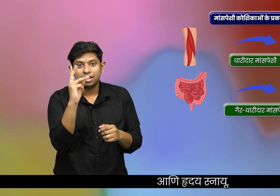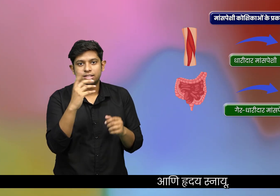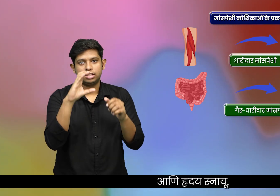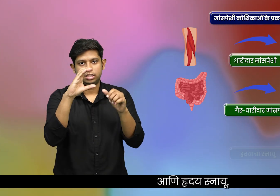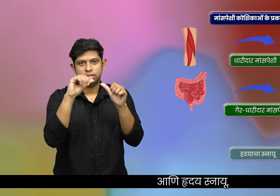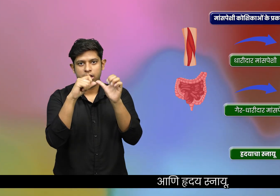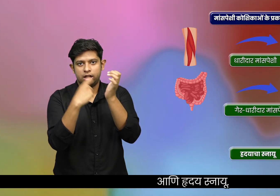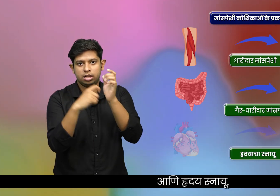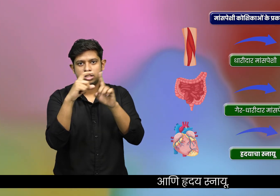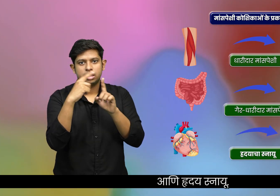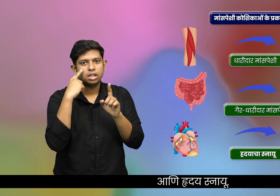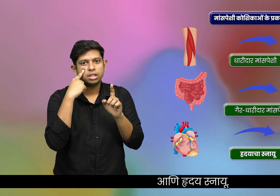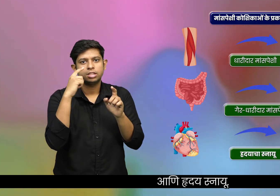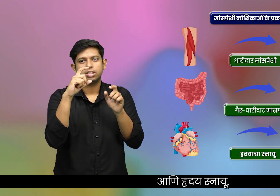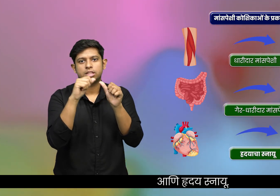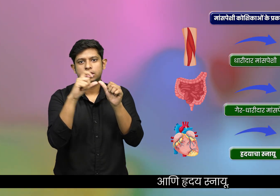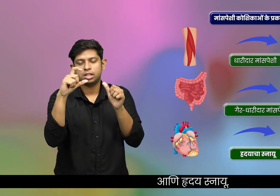आणि हृदय सप्तायू.